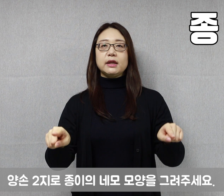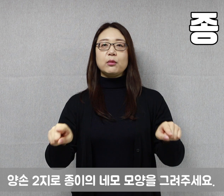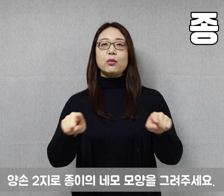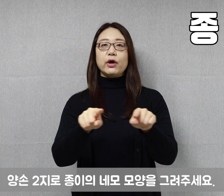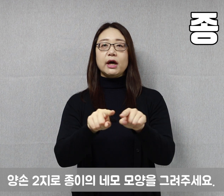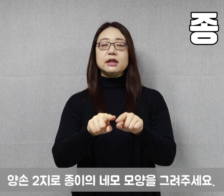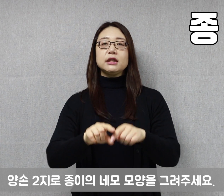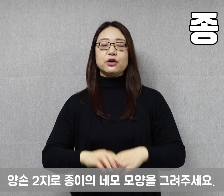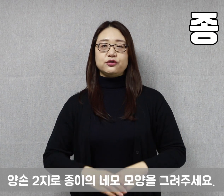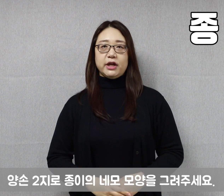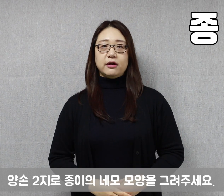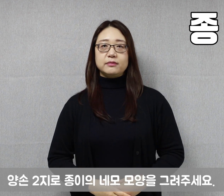네모 모양을 그려주세요.